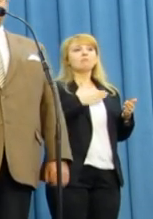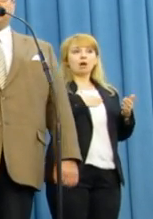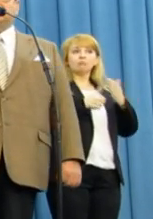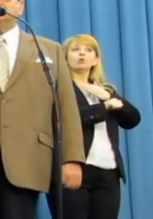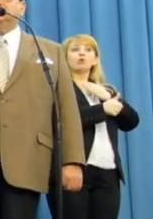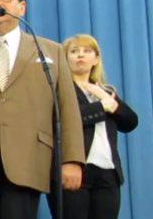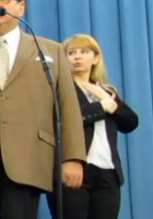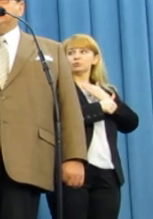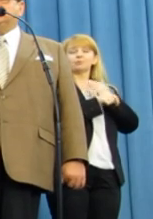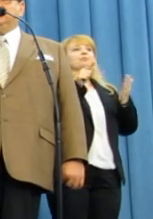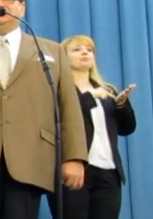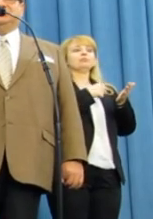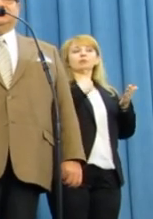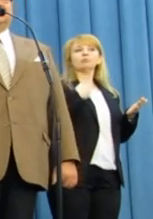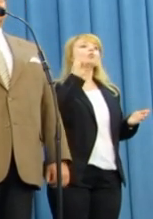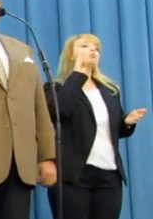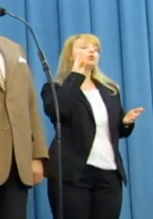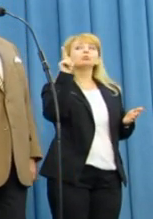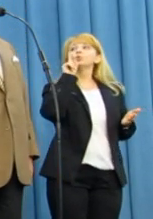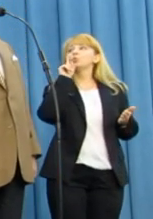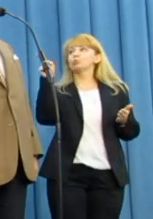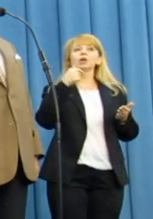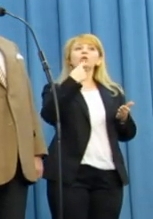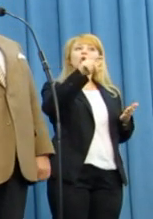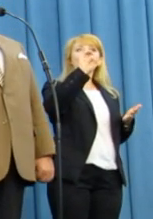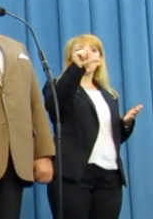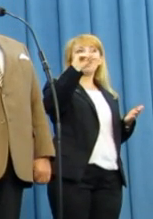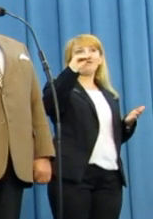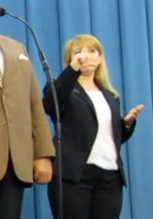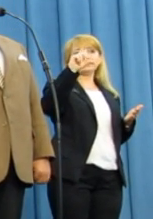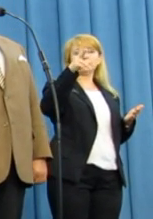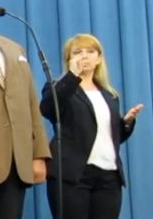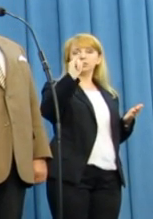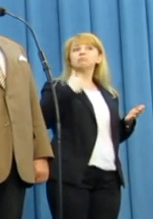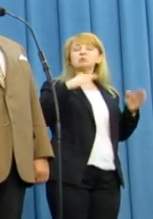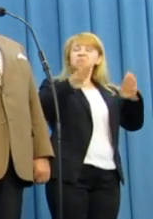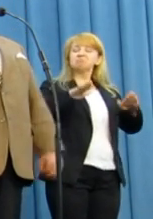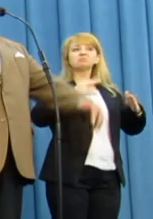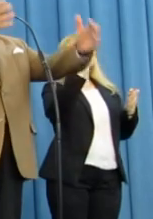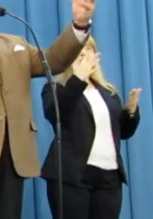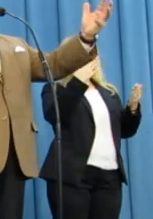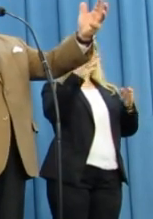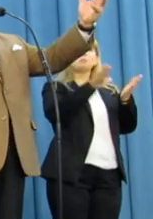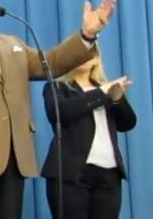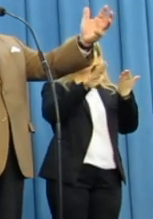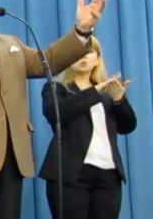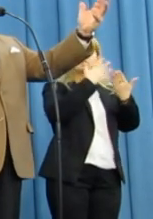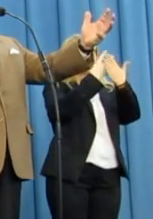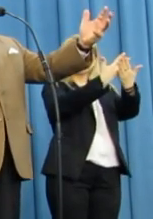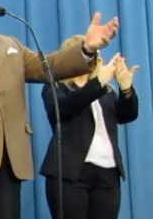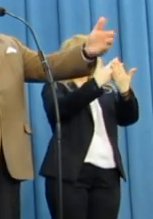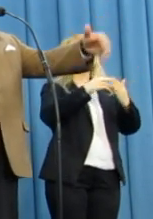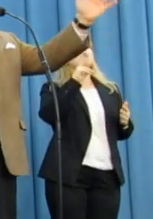Tak było w przypadku Andrzeja Dolewskiego. Przesiedział 3 miesiące. Ktoś może powiedzieć z prokuratury,